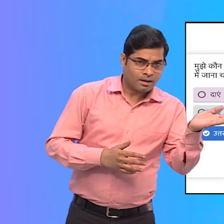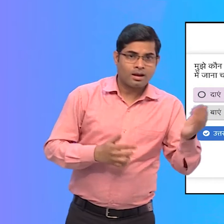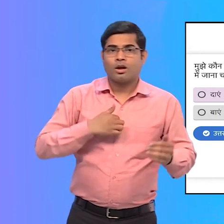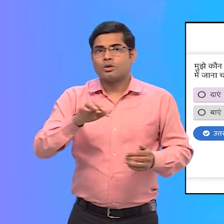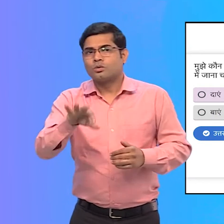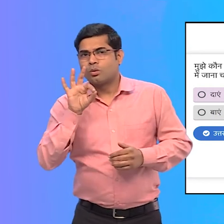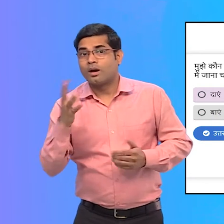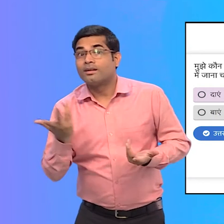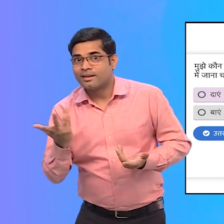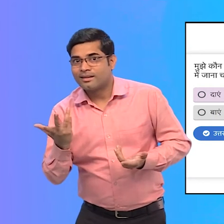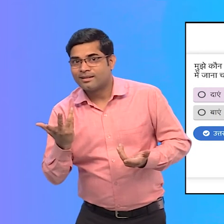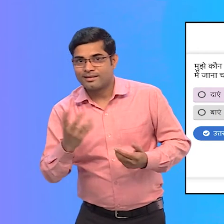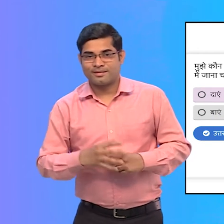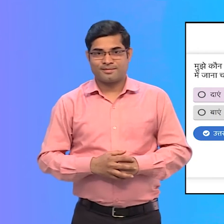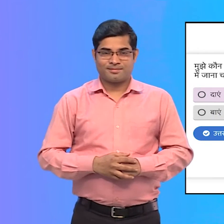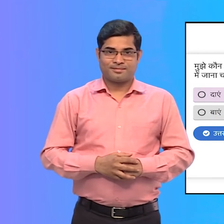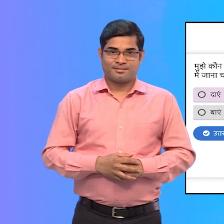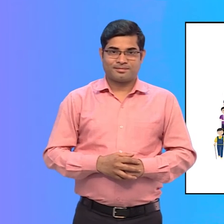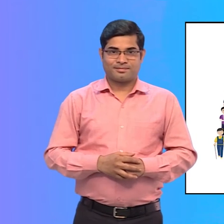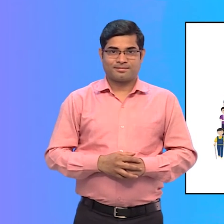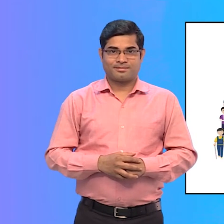जाना चाहिए दाएं-बाएं है